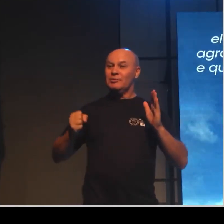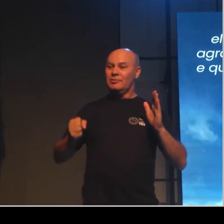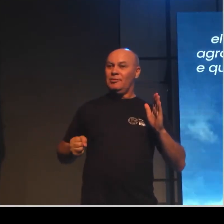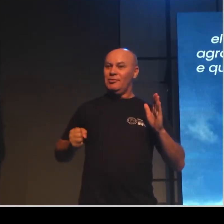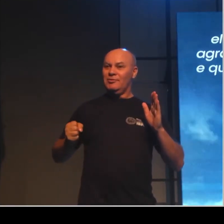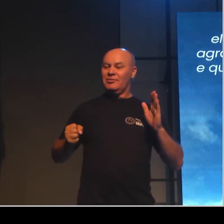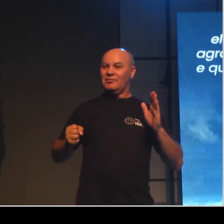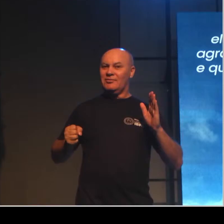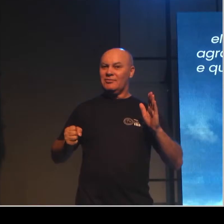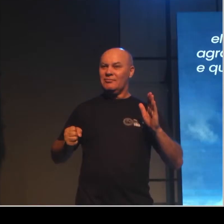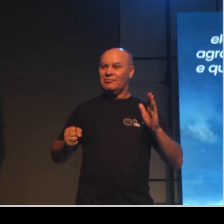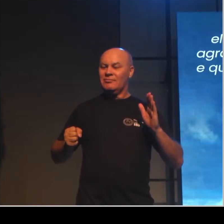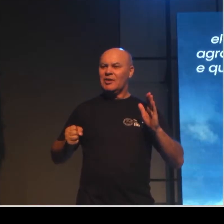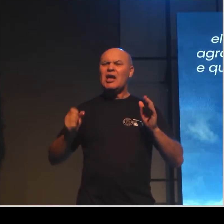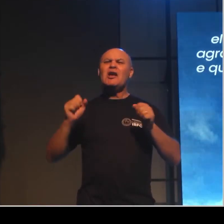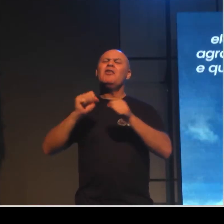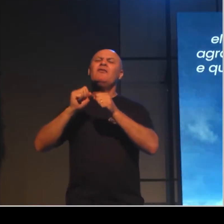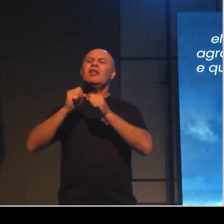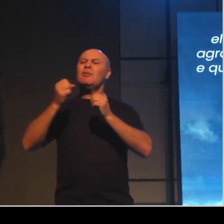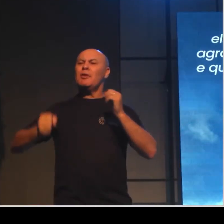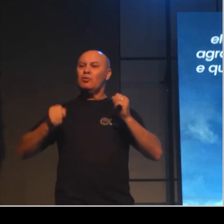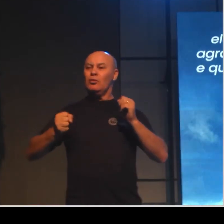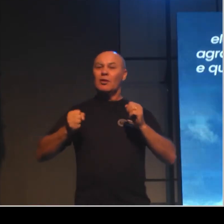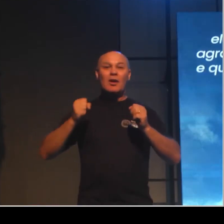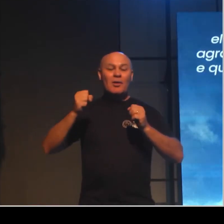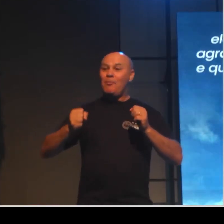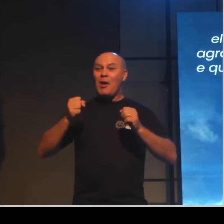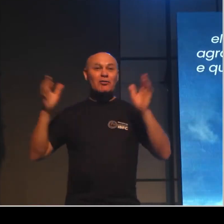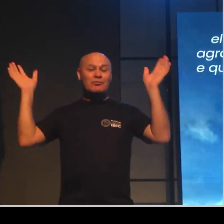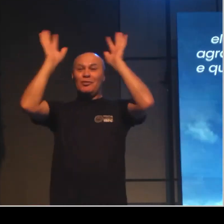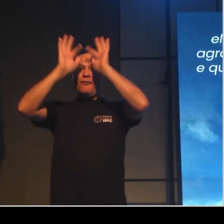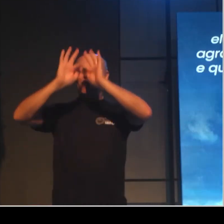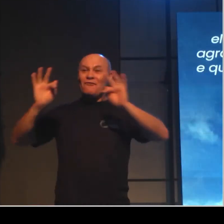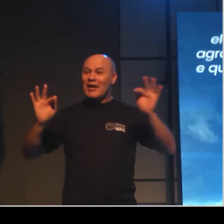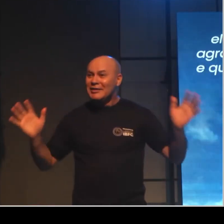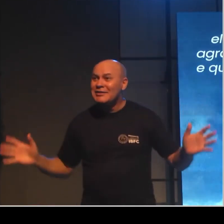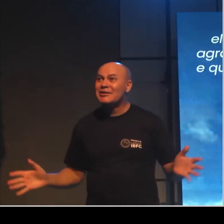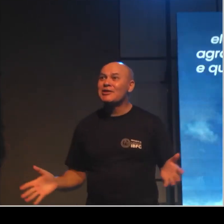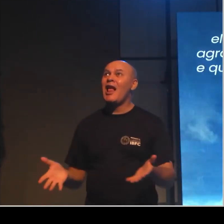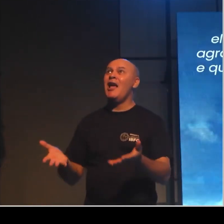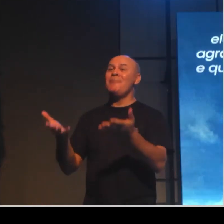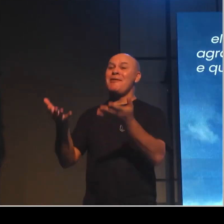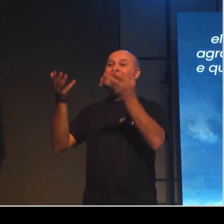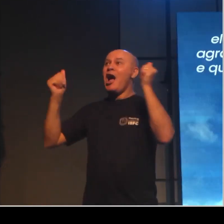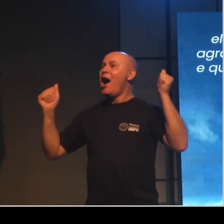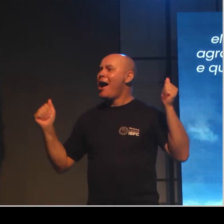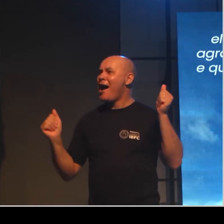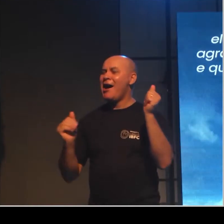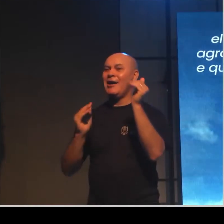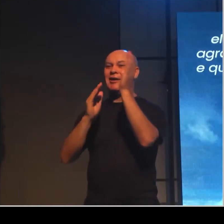celebraram, eles comemoraram, eles se alegraram.